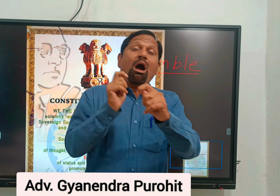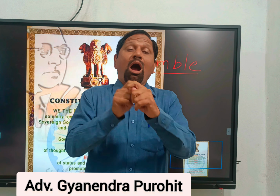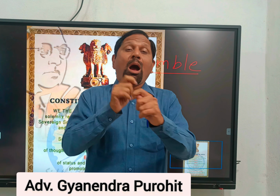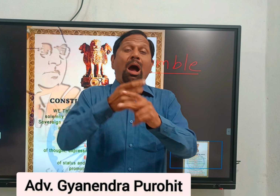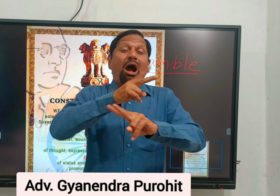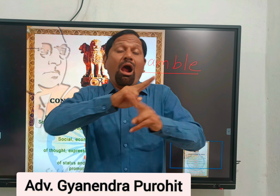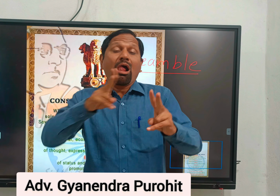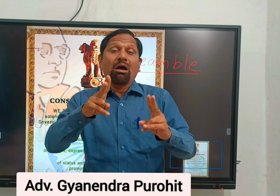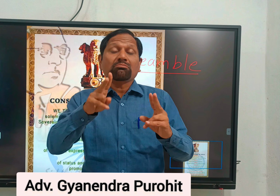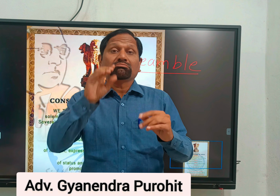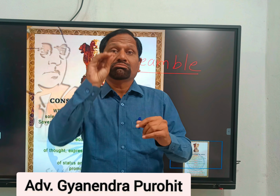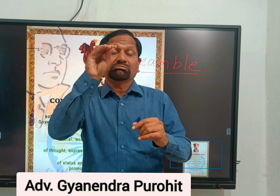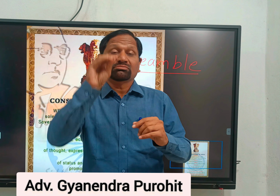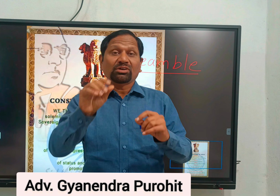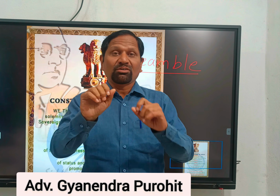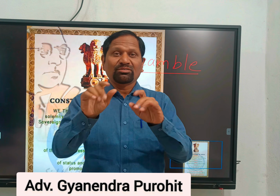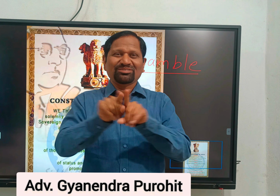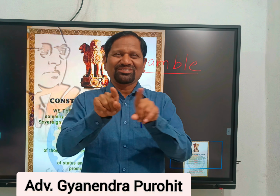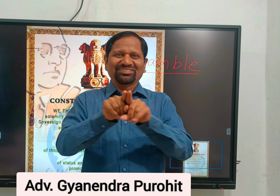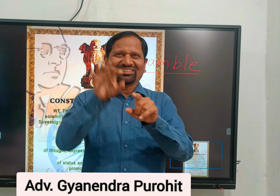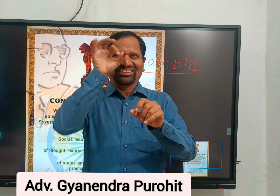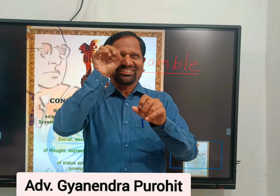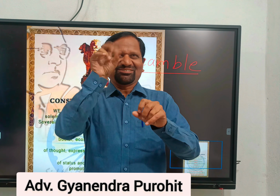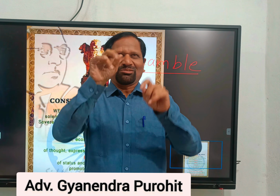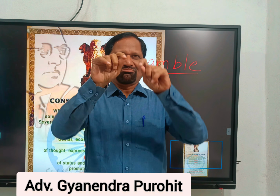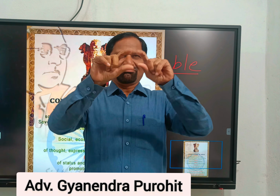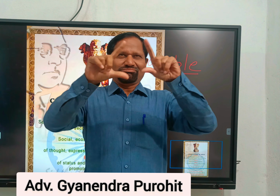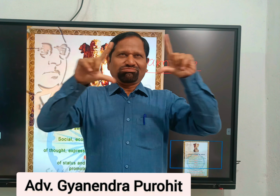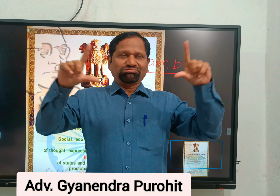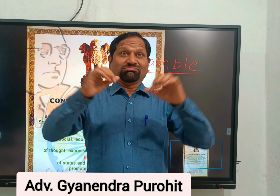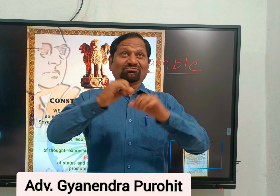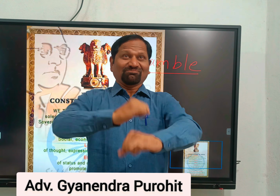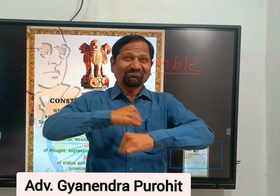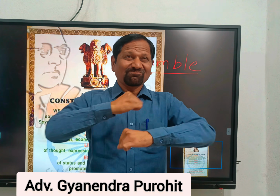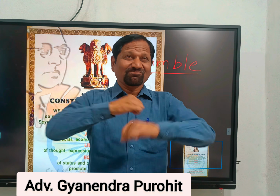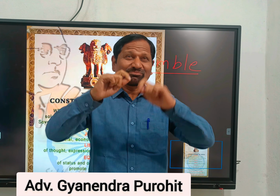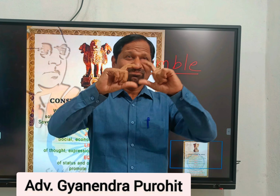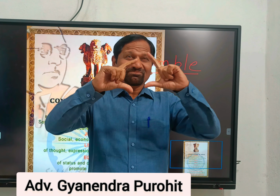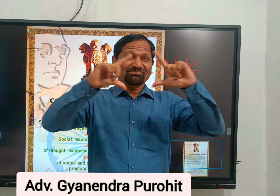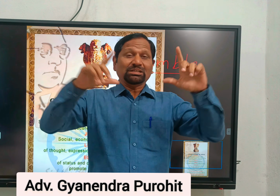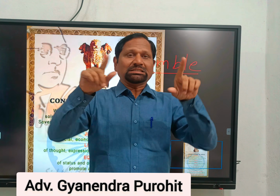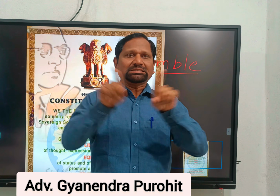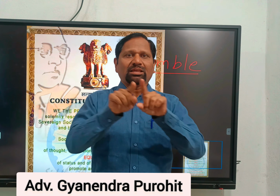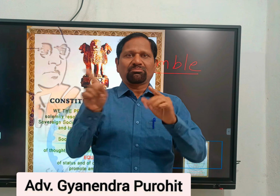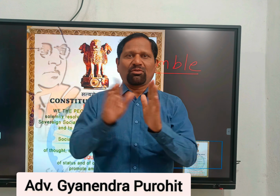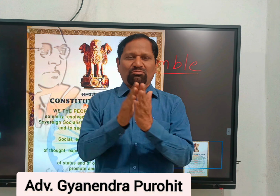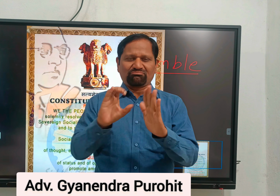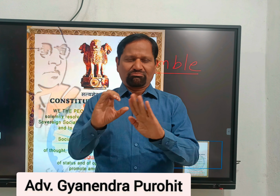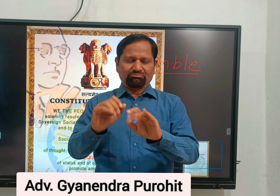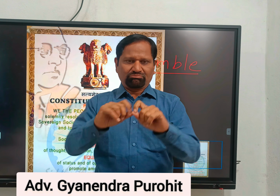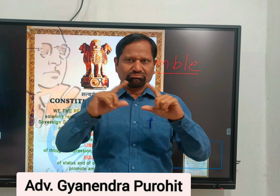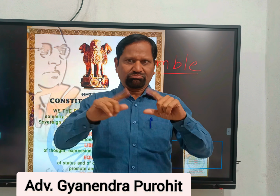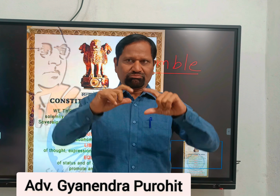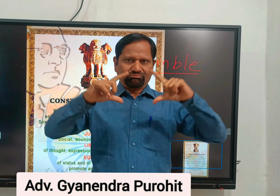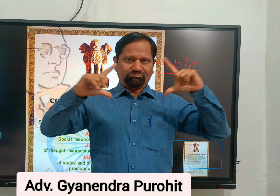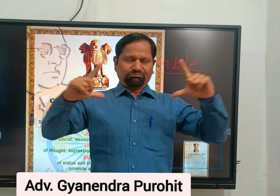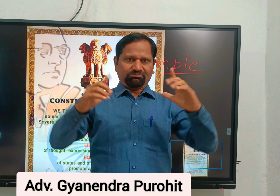यह एक जिस्ट है इस ग्रंथ को लेकर कि ये देश संचालित करने वाले हम सब 130 करोड़ लोग